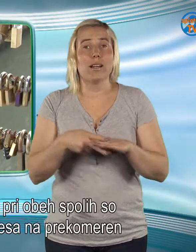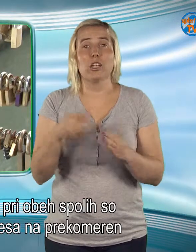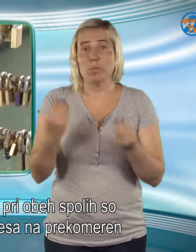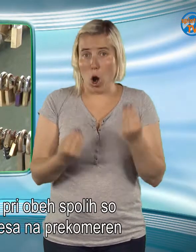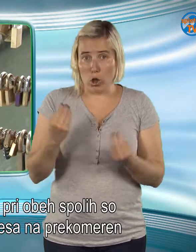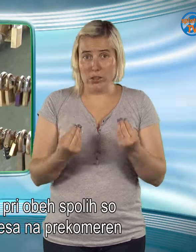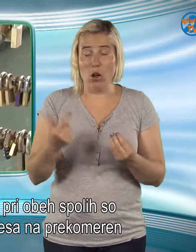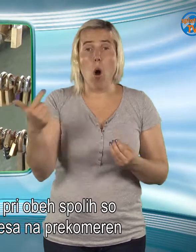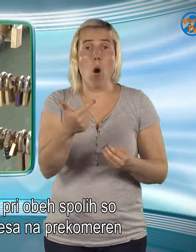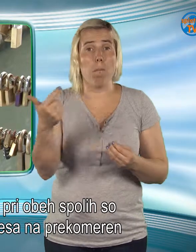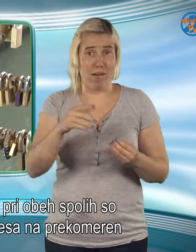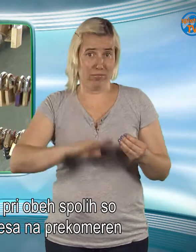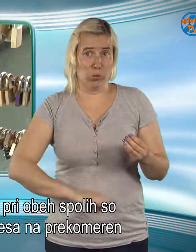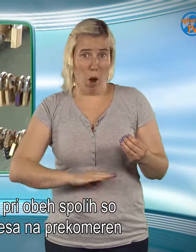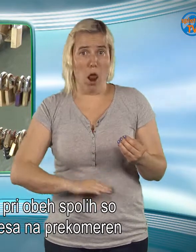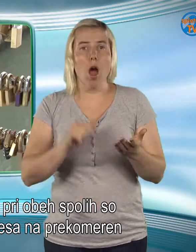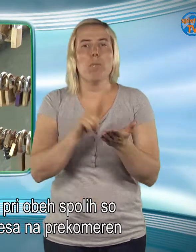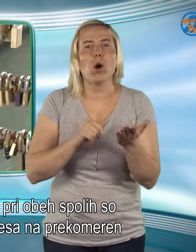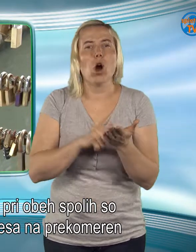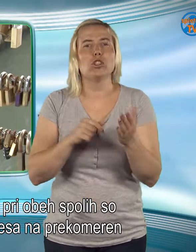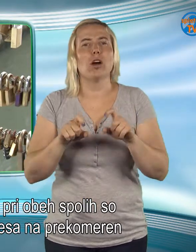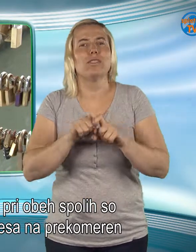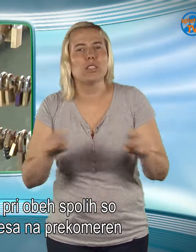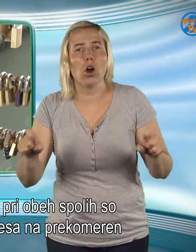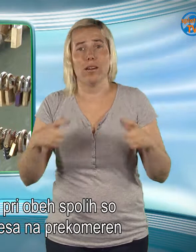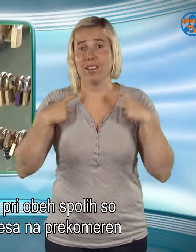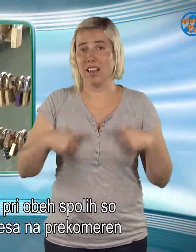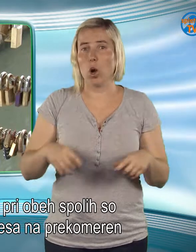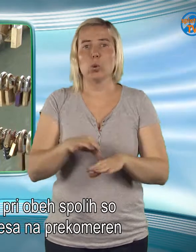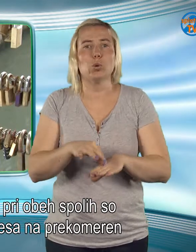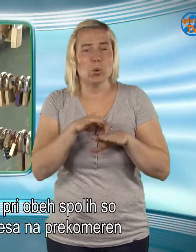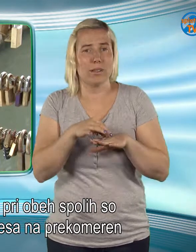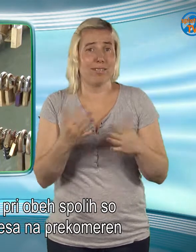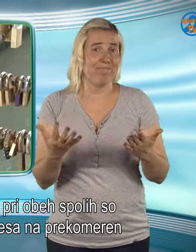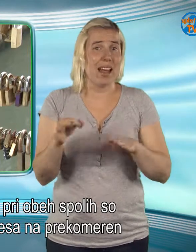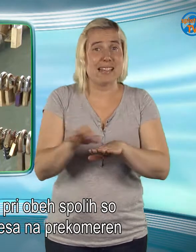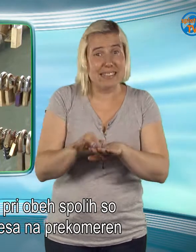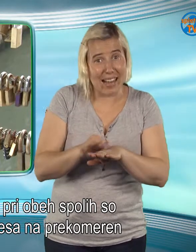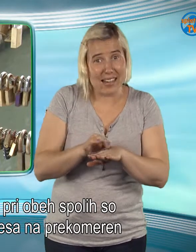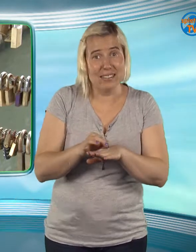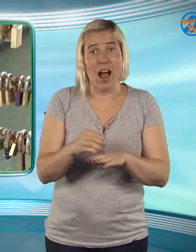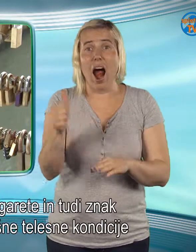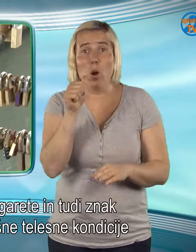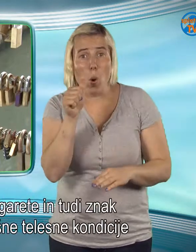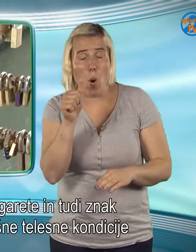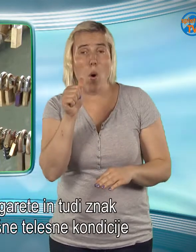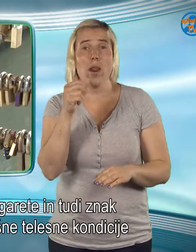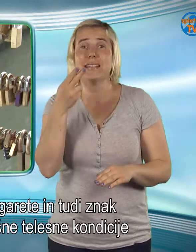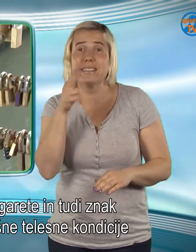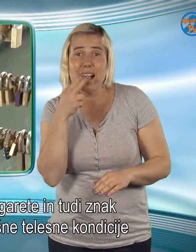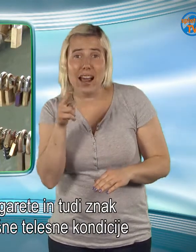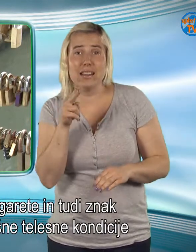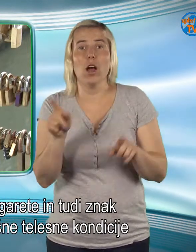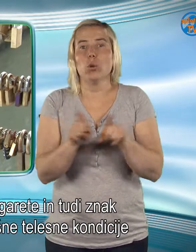Motnje spolnosti pri obeh spolih so pogosto odziv telesa na prekomeren stres, alkohol,